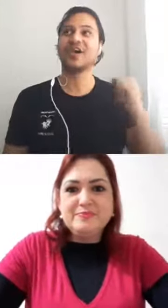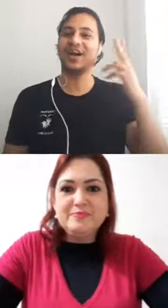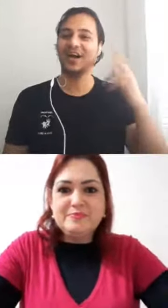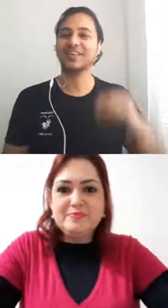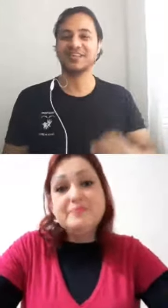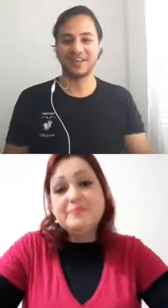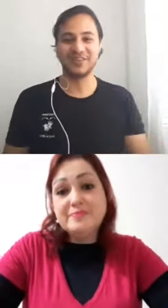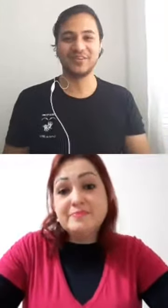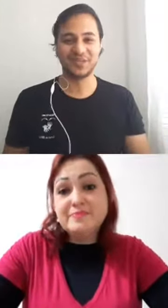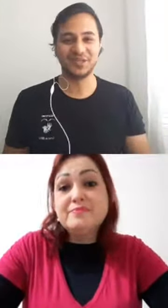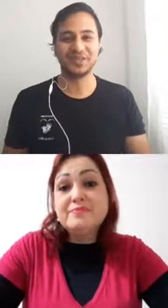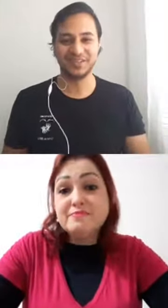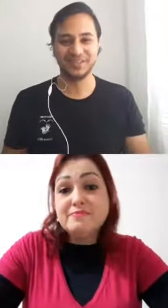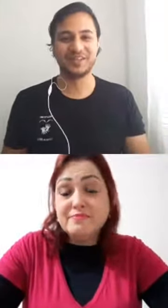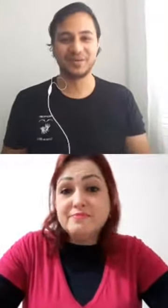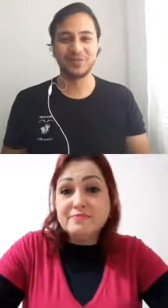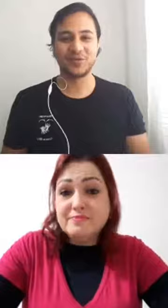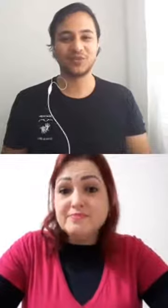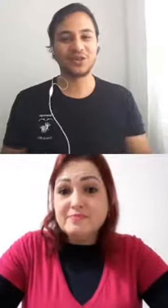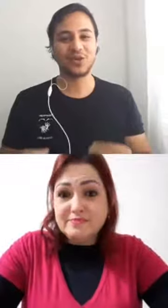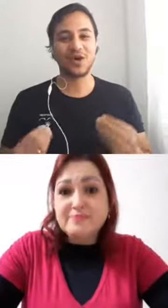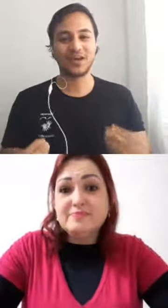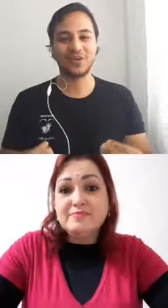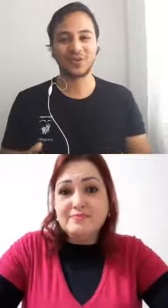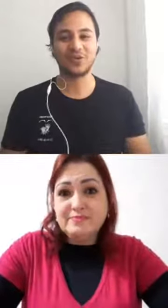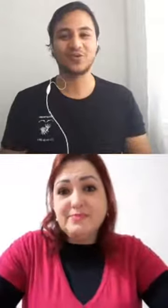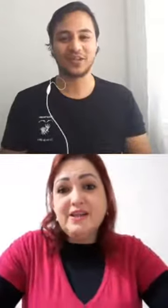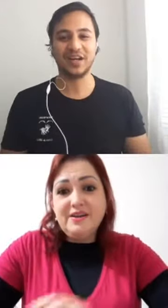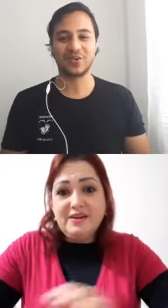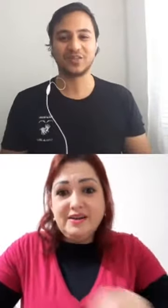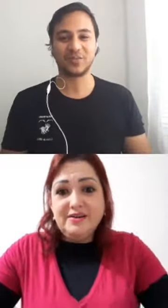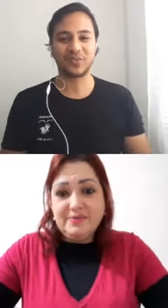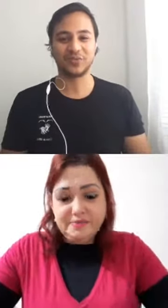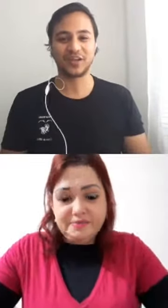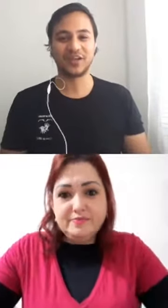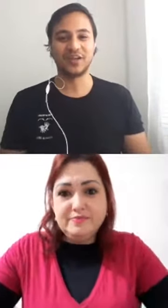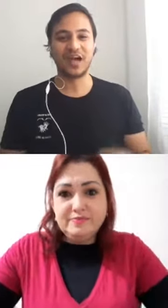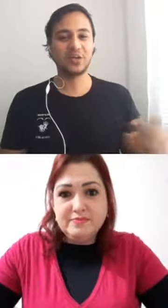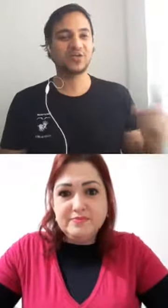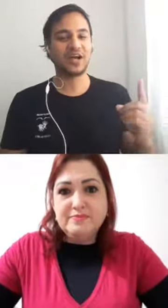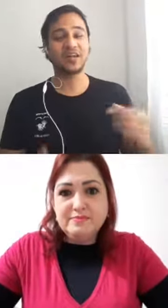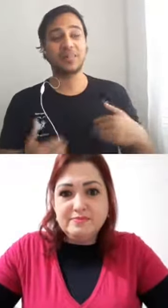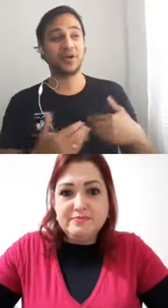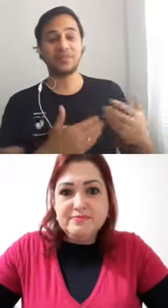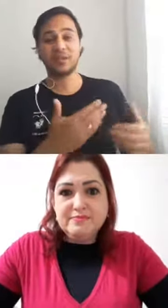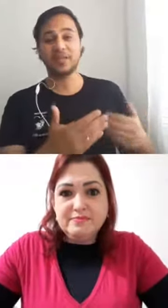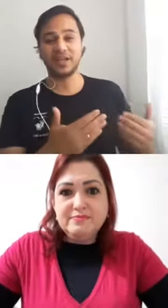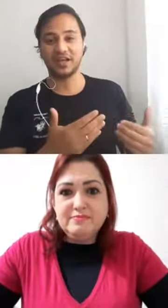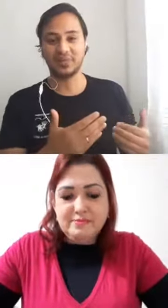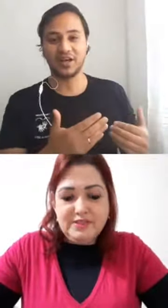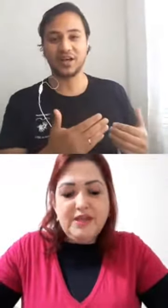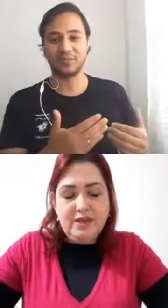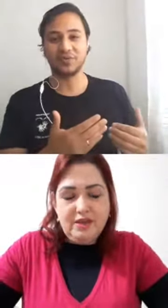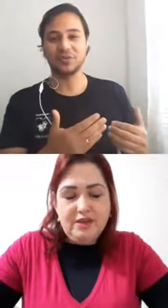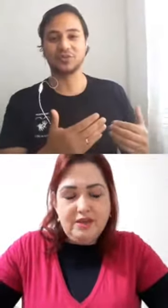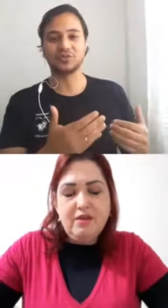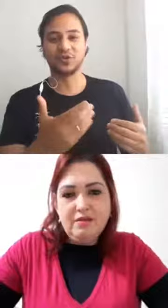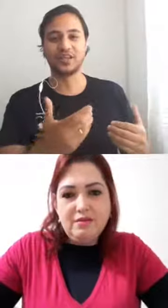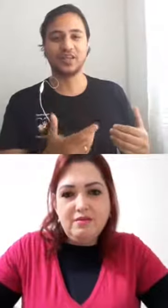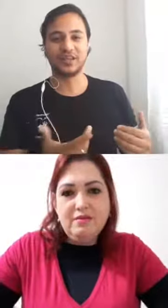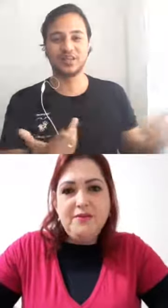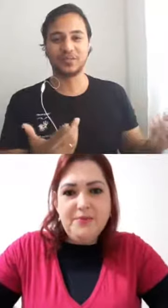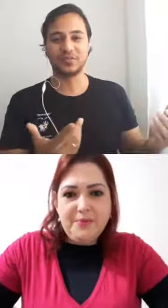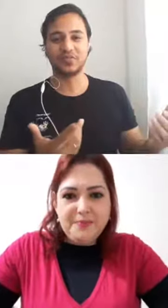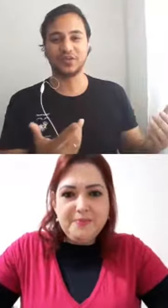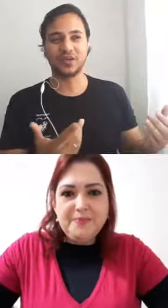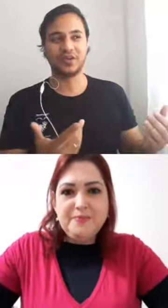pessoa, daí eu entendi, entende? Quando você coloca em contraponto, né? o advogado, pode me interpretar aqui para o surdo que tem